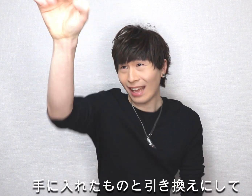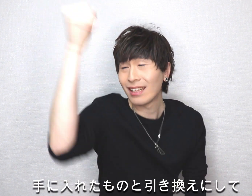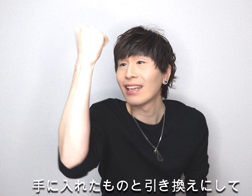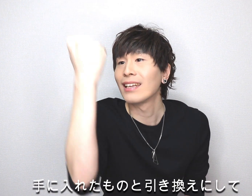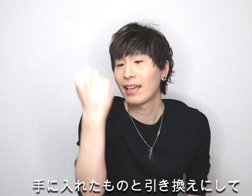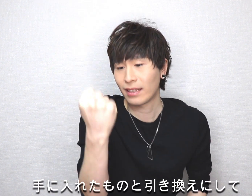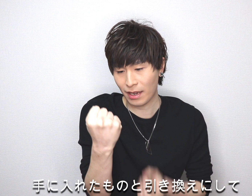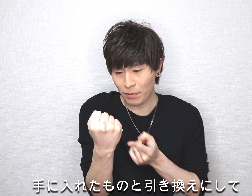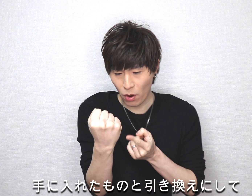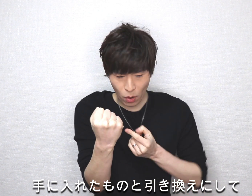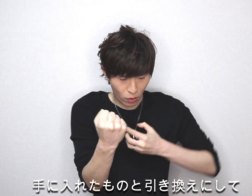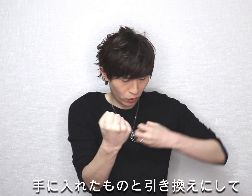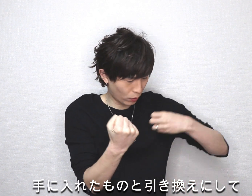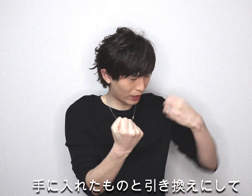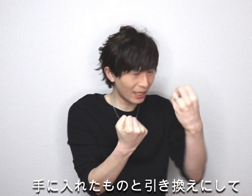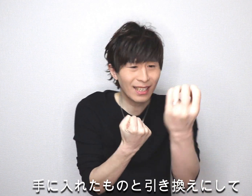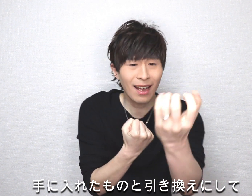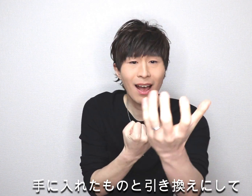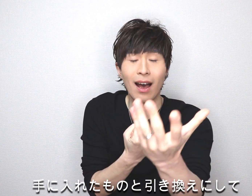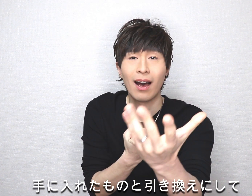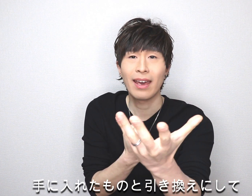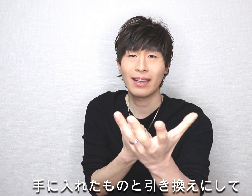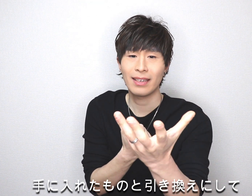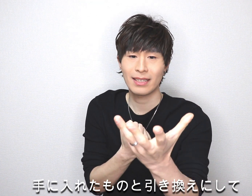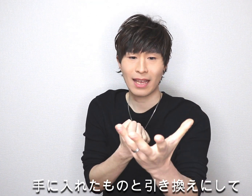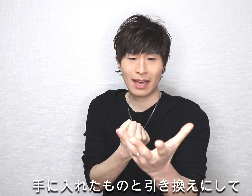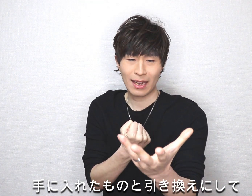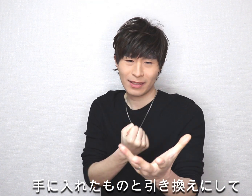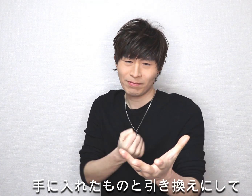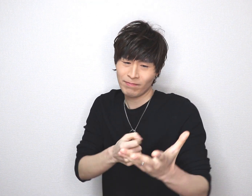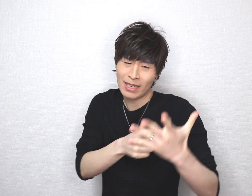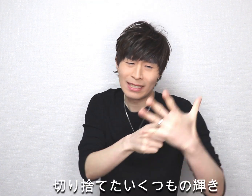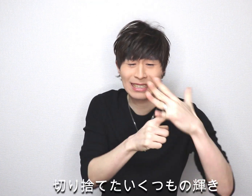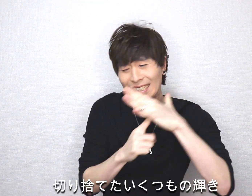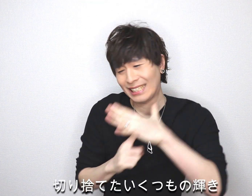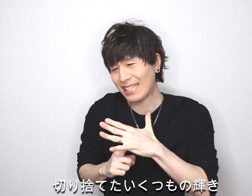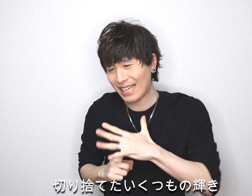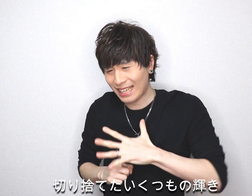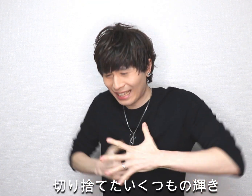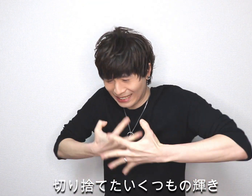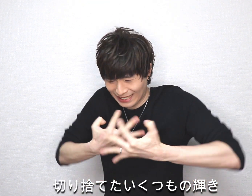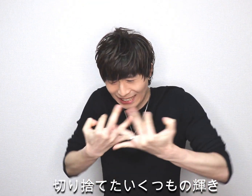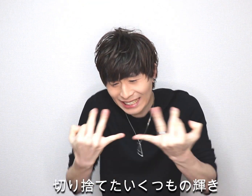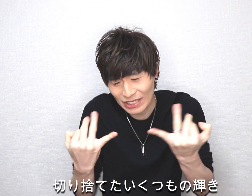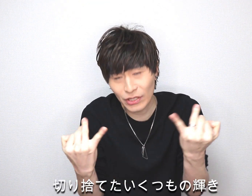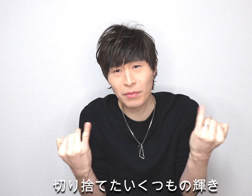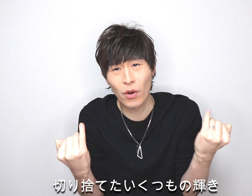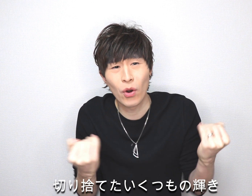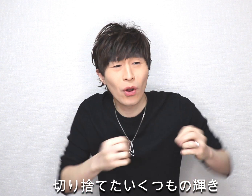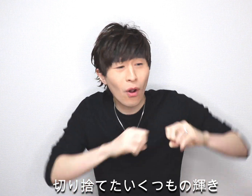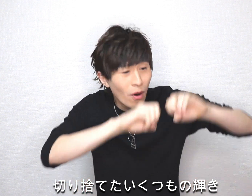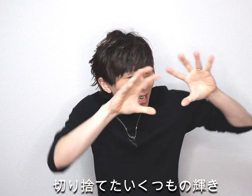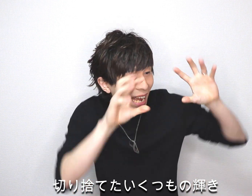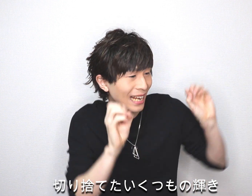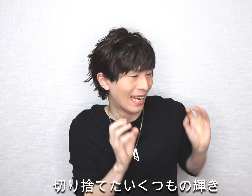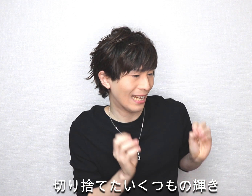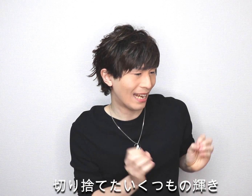手に入れたもんと引き換えにして切り捨てたいくつもの輝